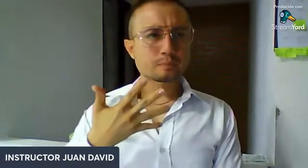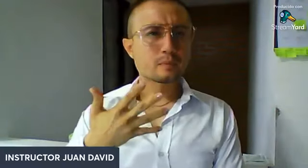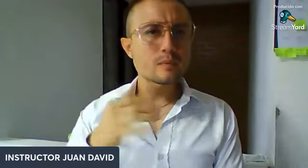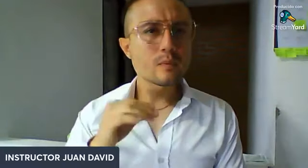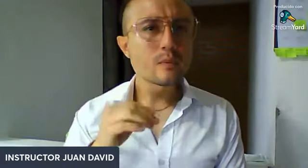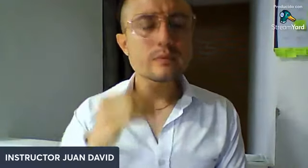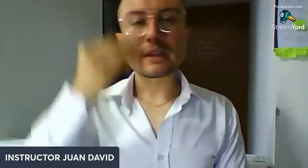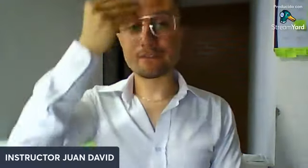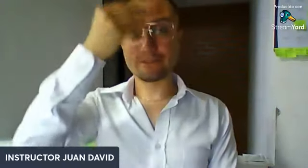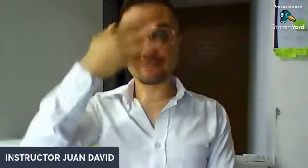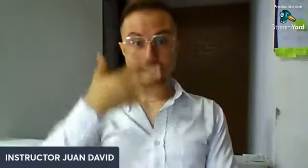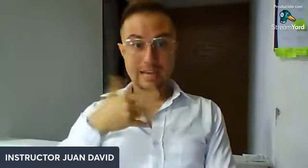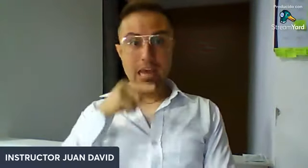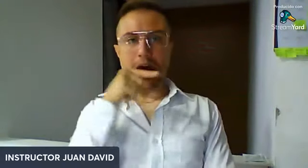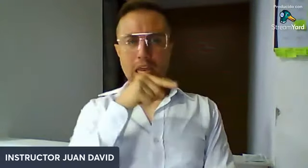en el Facebook, aquí